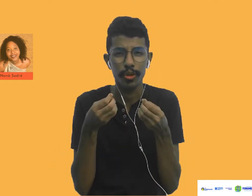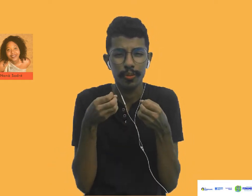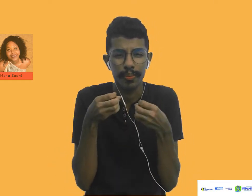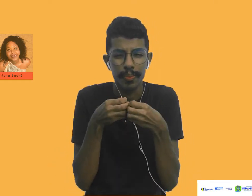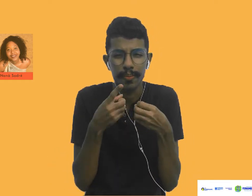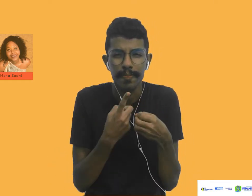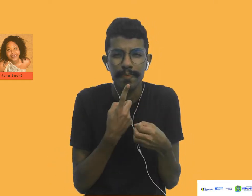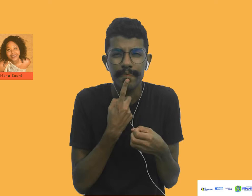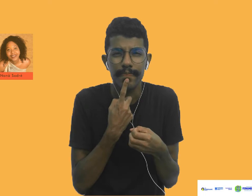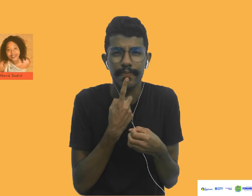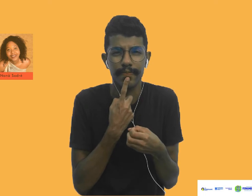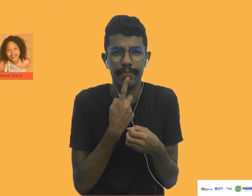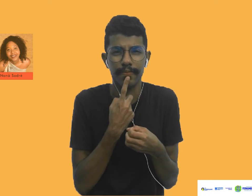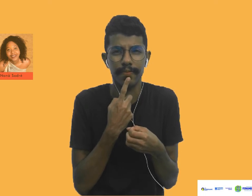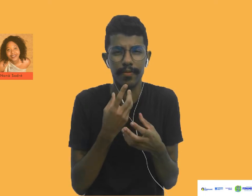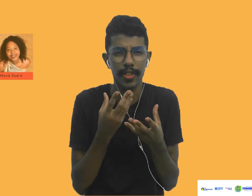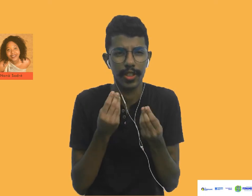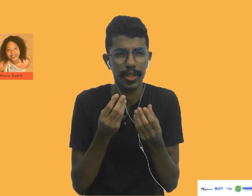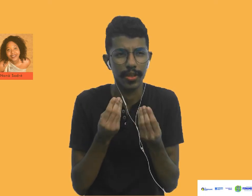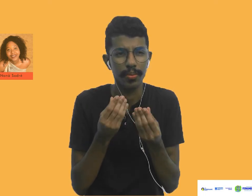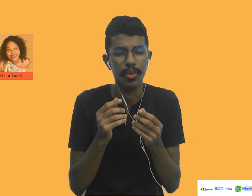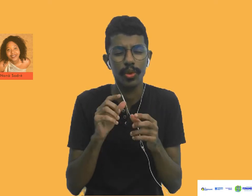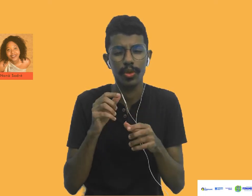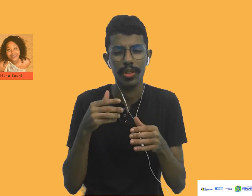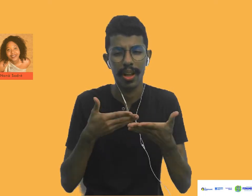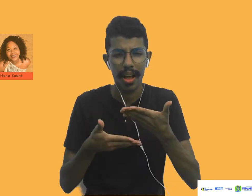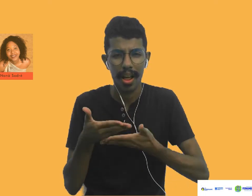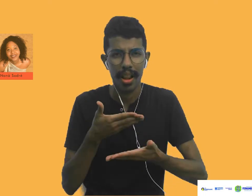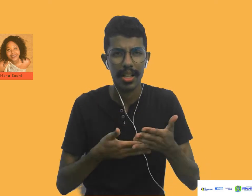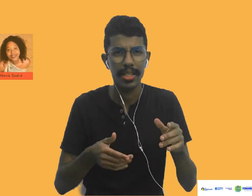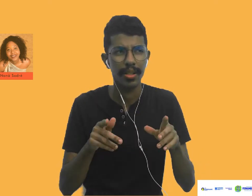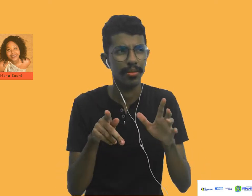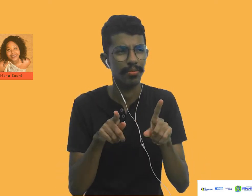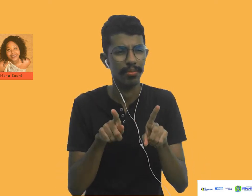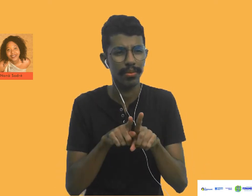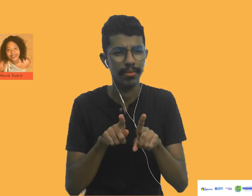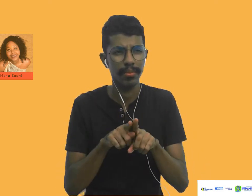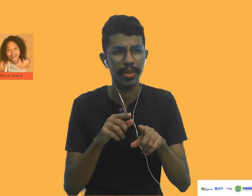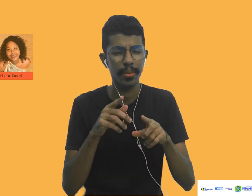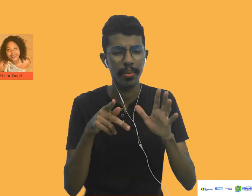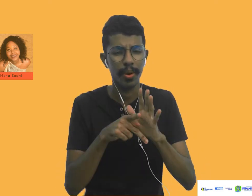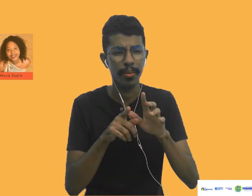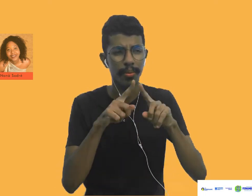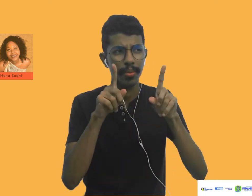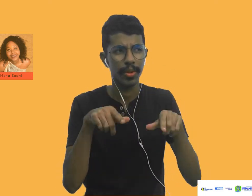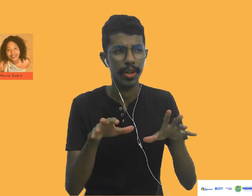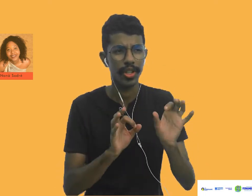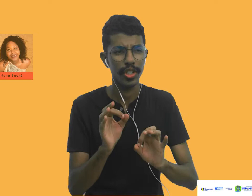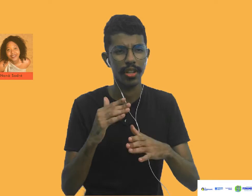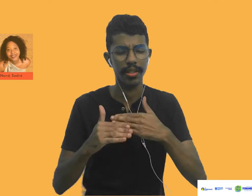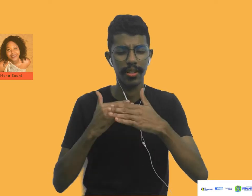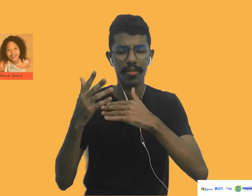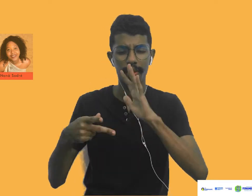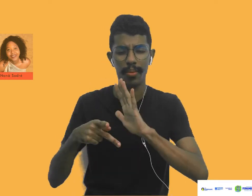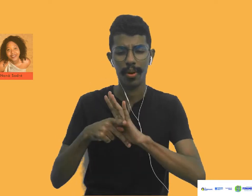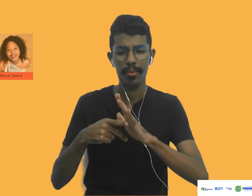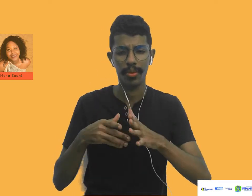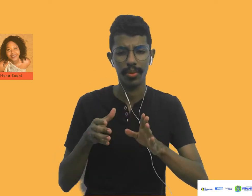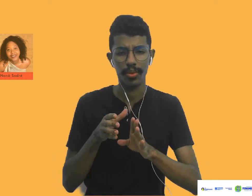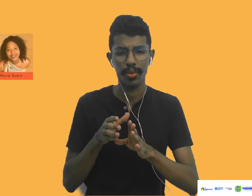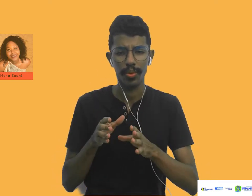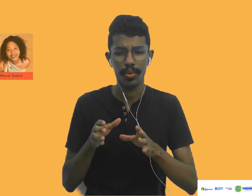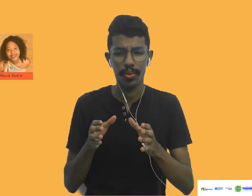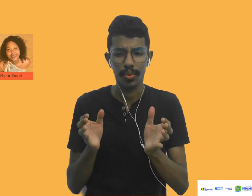dessa realidade. Então, eu pude ver os processos dos projetos, né? Tanto sendo desenvolvidos no